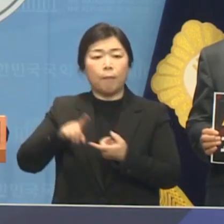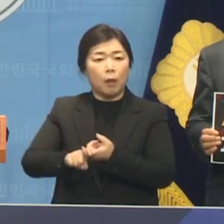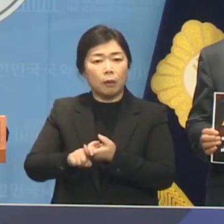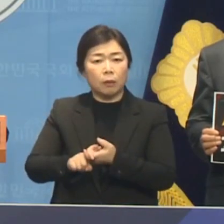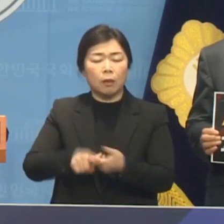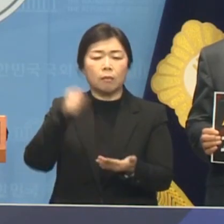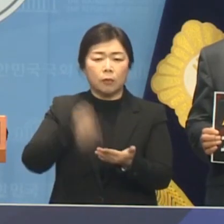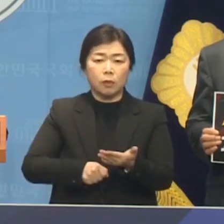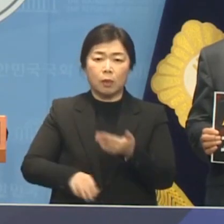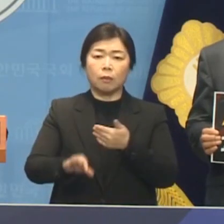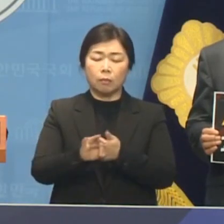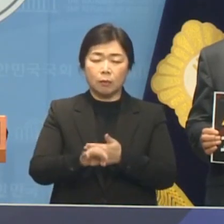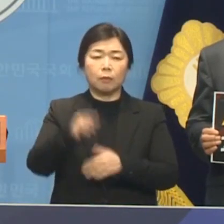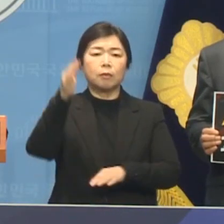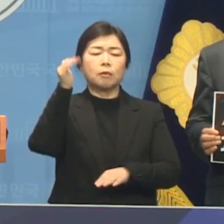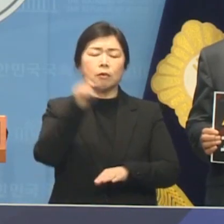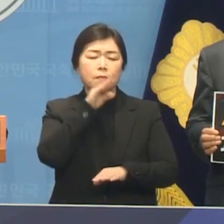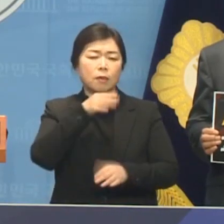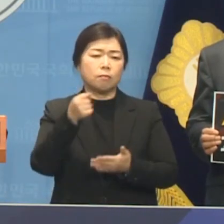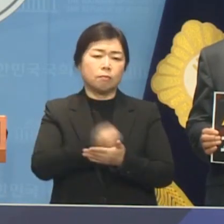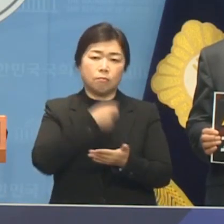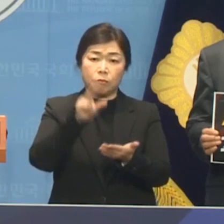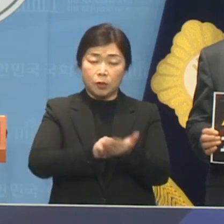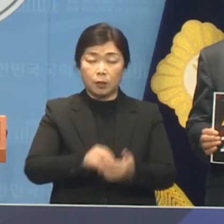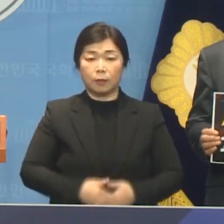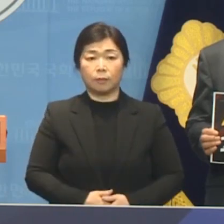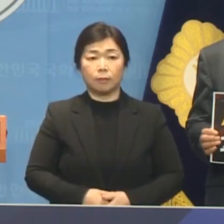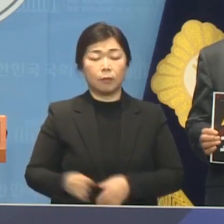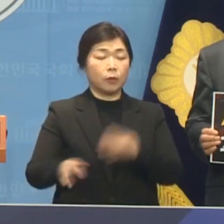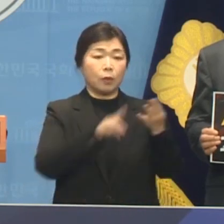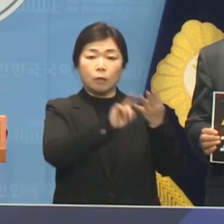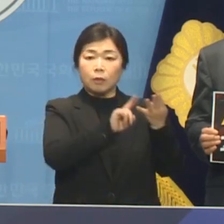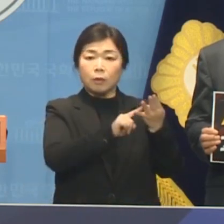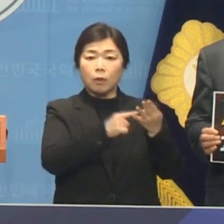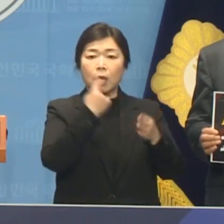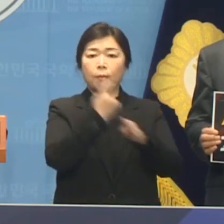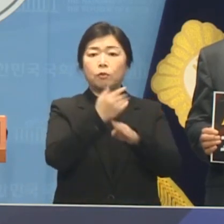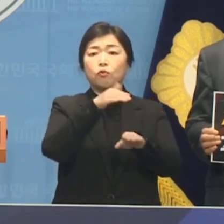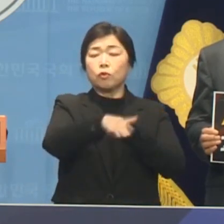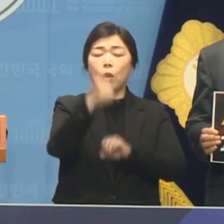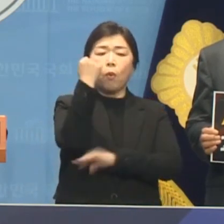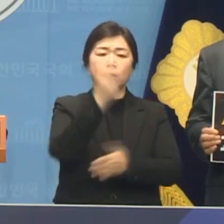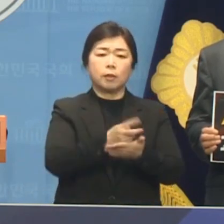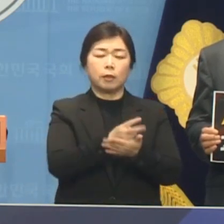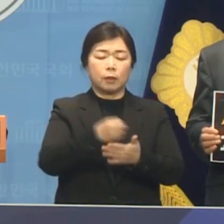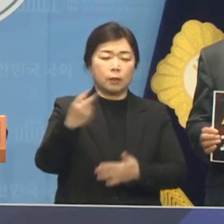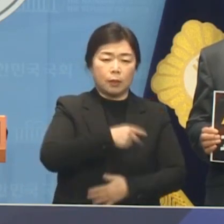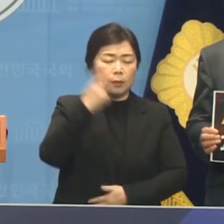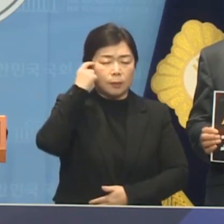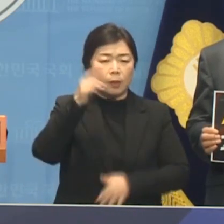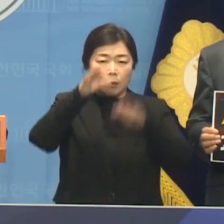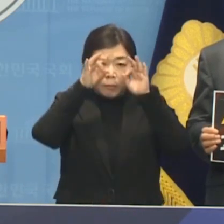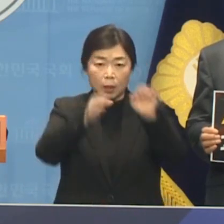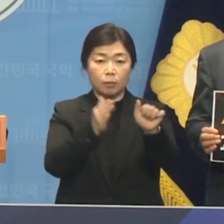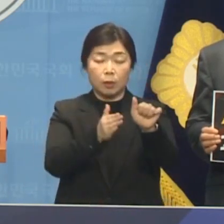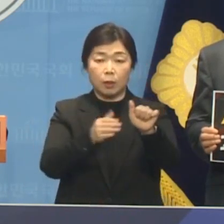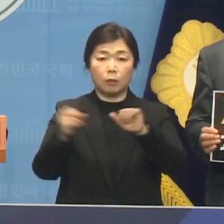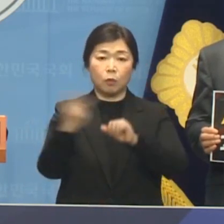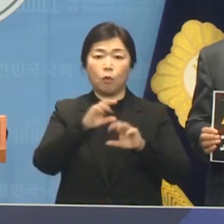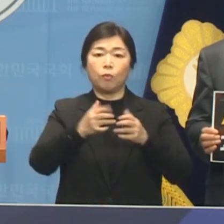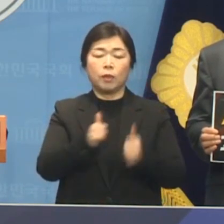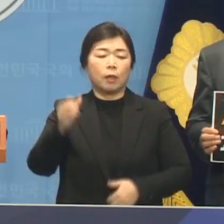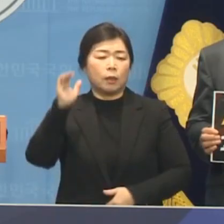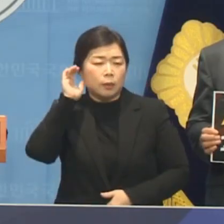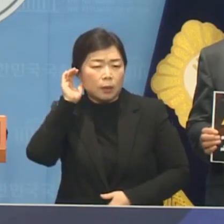마지막으로 우리는 이 자리에서 민주주의의 원칙을 다시 한번 되새기고 국민의 목소리를 경청해야